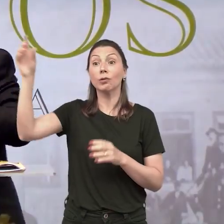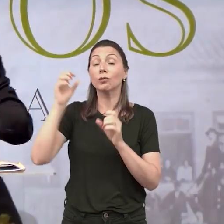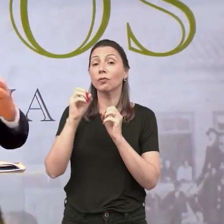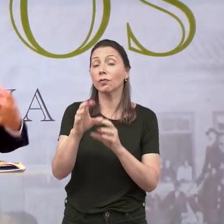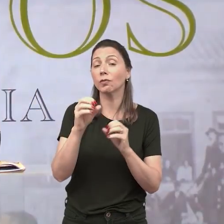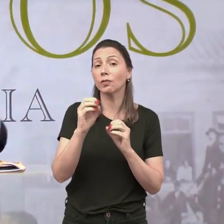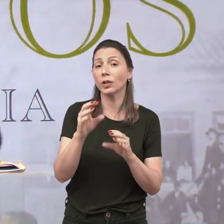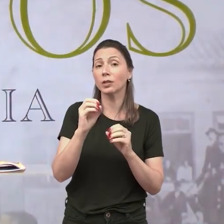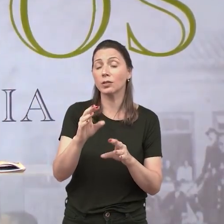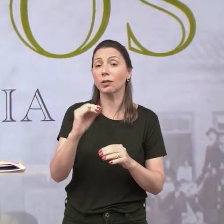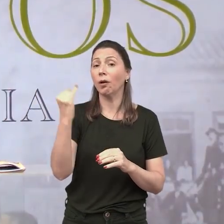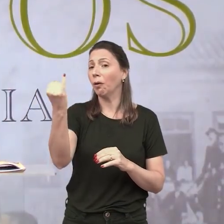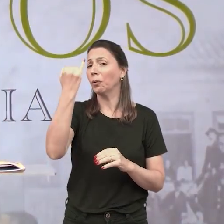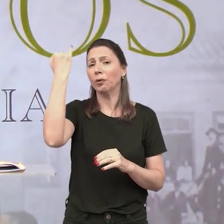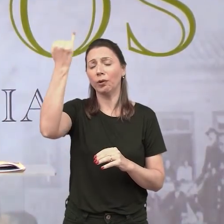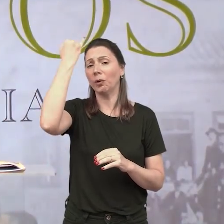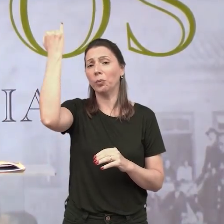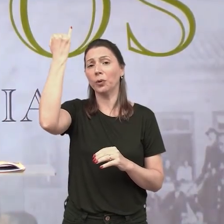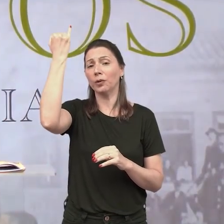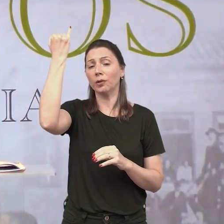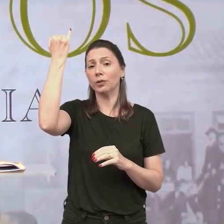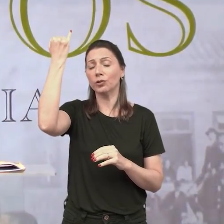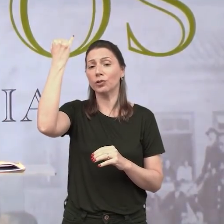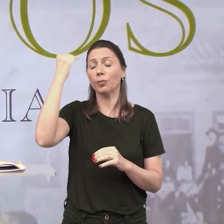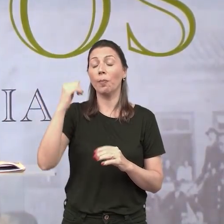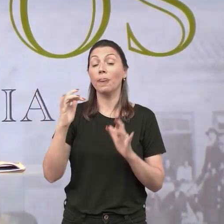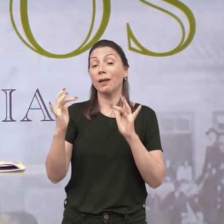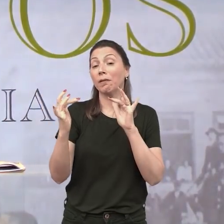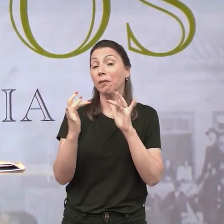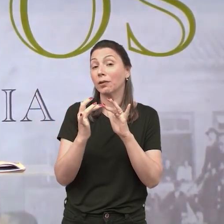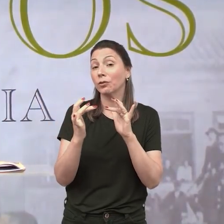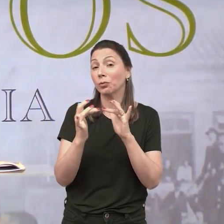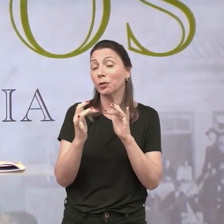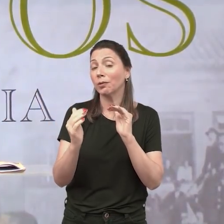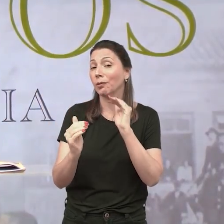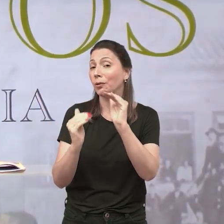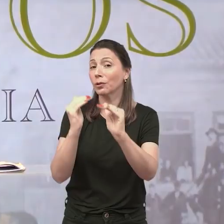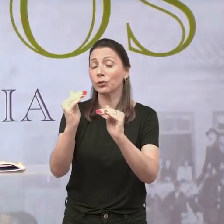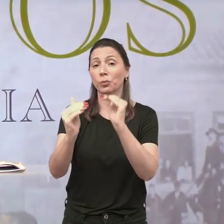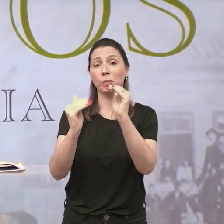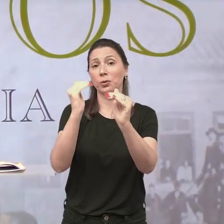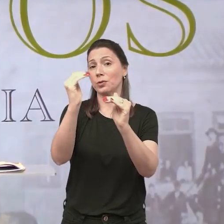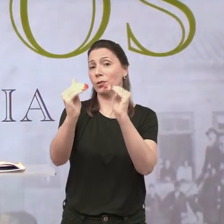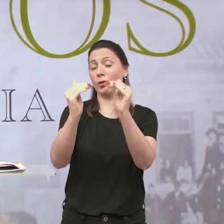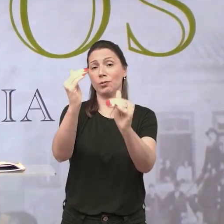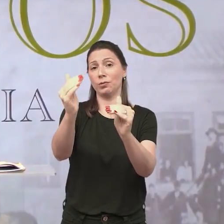útil nesse processo de intimidade. Por isso que vive assim, reconhece-o